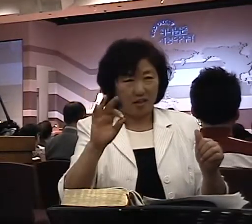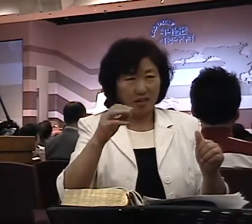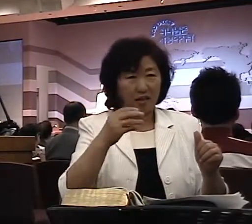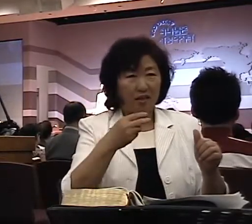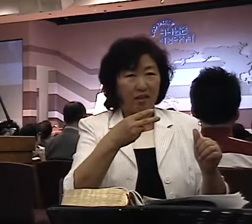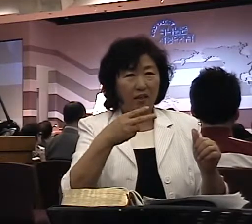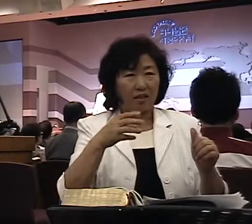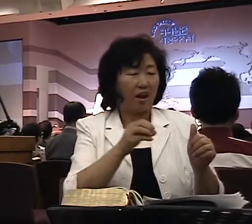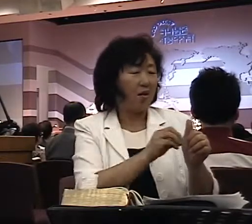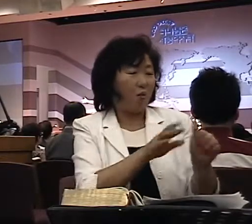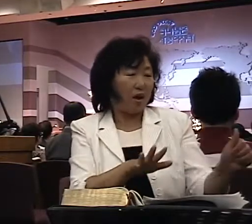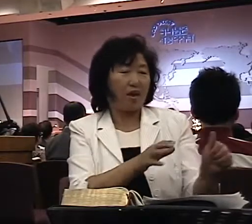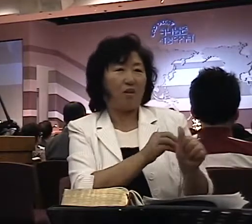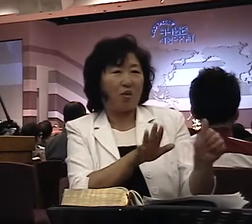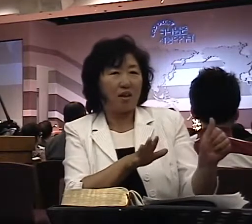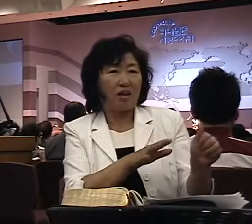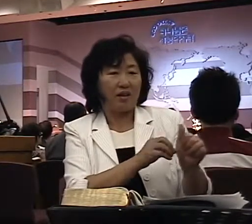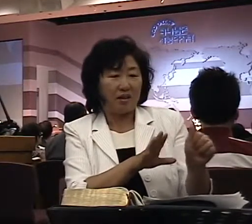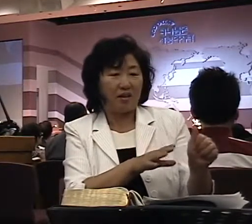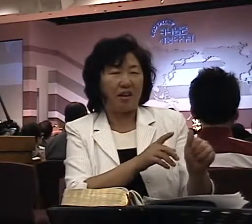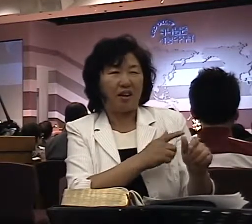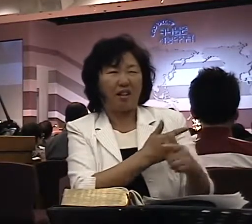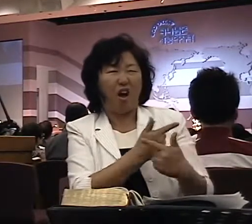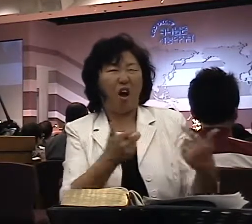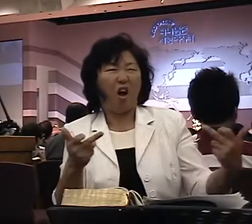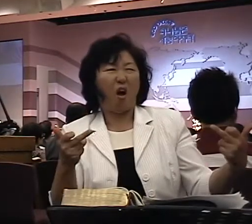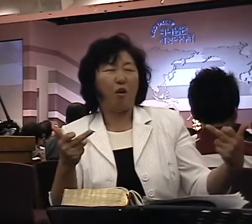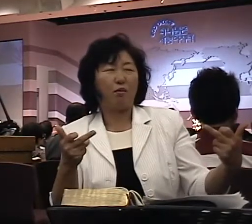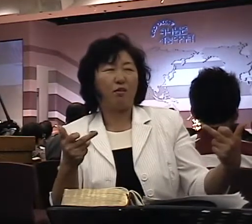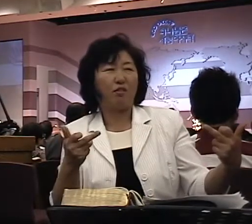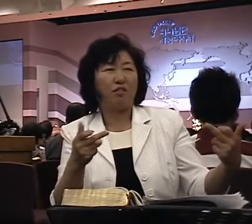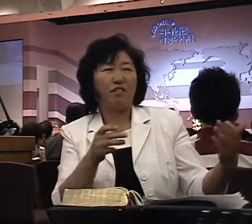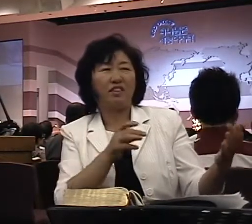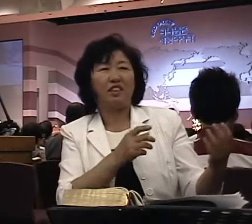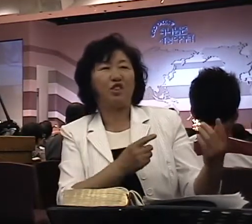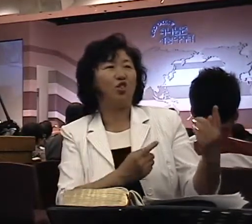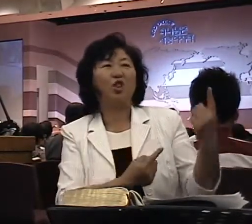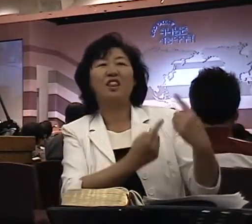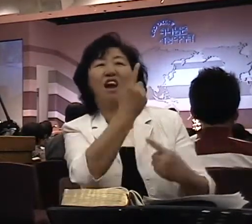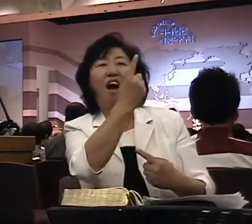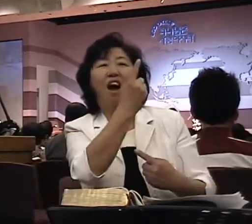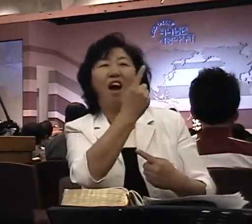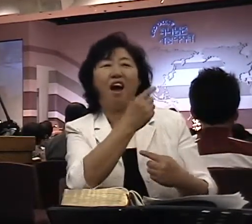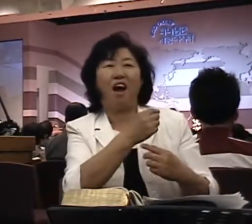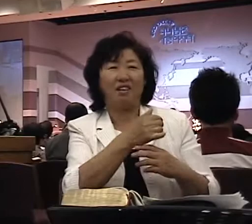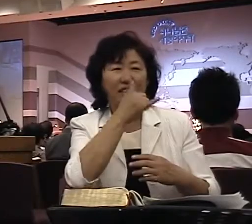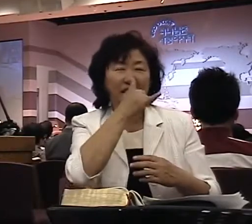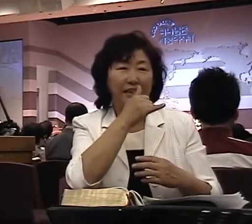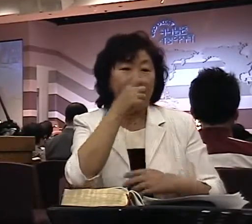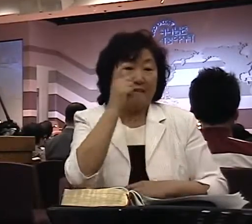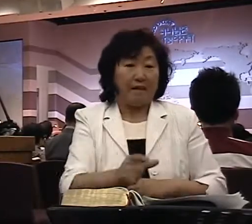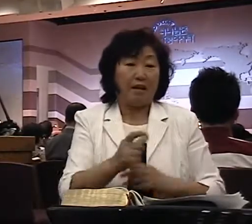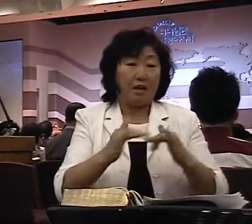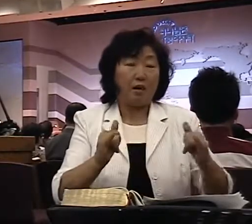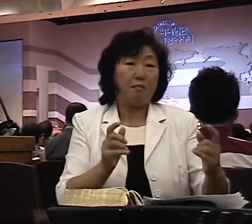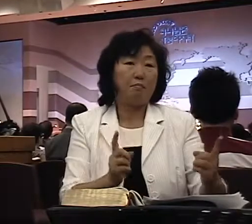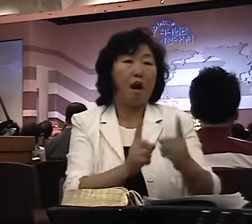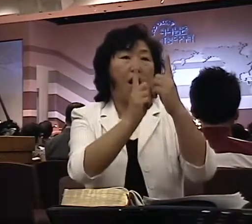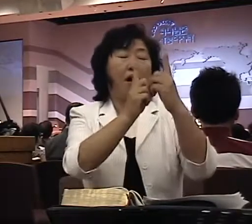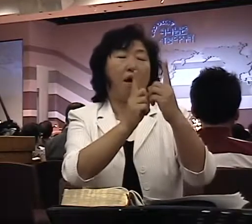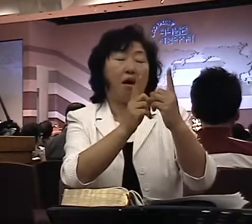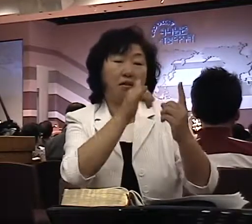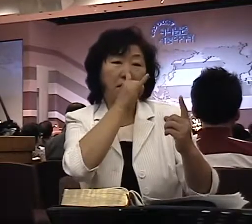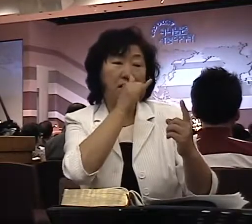막힐 수가 있습니다. 너무 튄다. 그렇죠? 도리어 우리가 파워풀한 사람하고 만날 수 있는 길도 막힐 수가